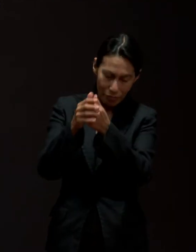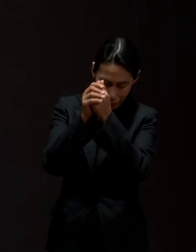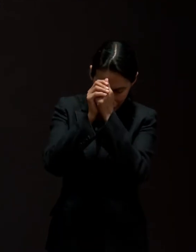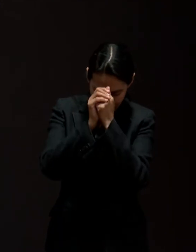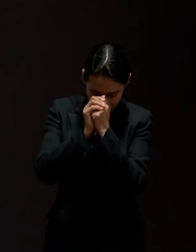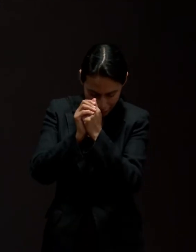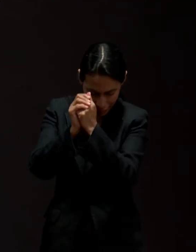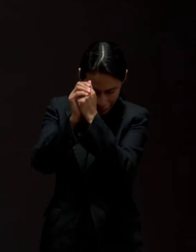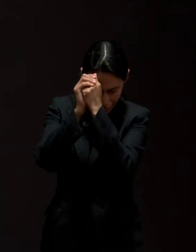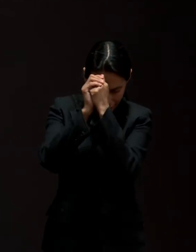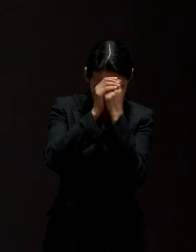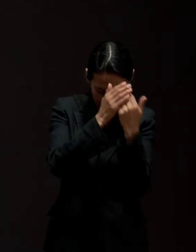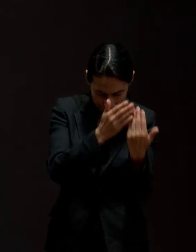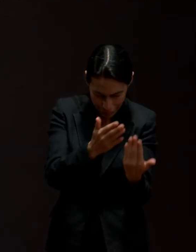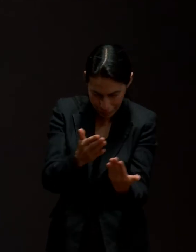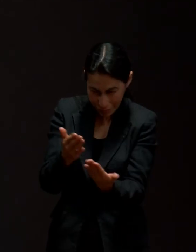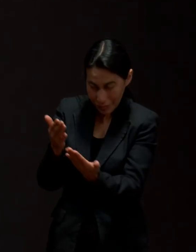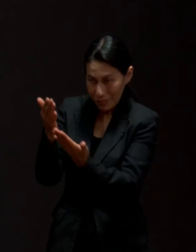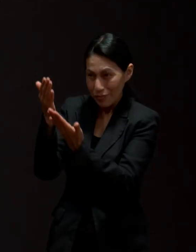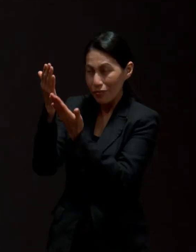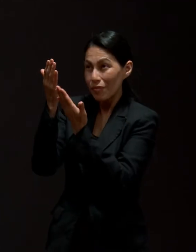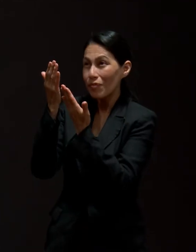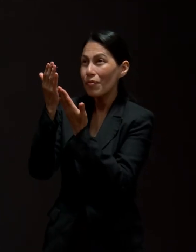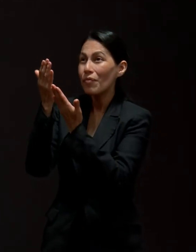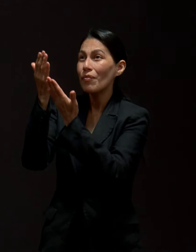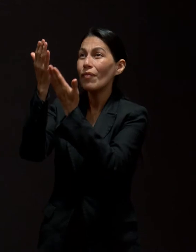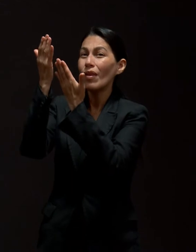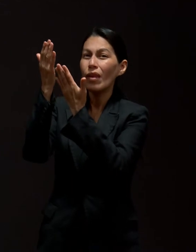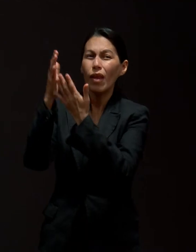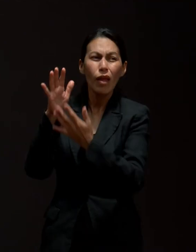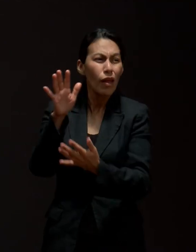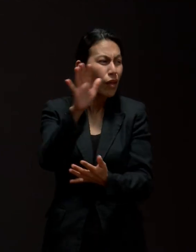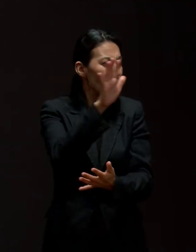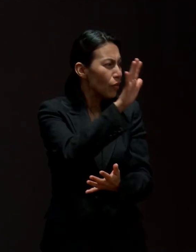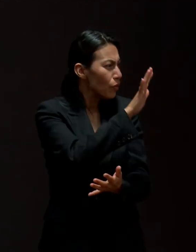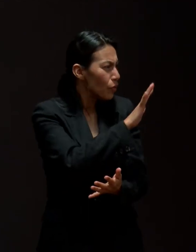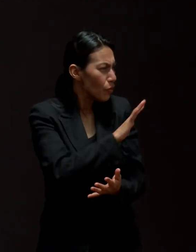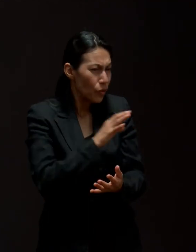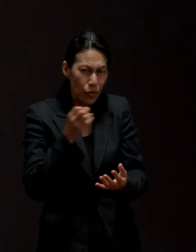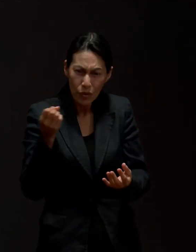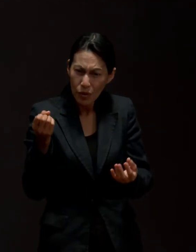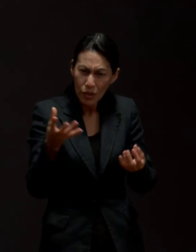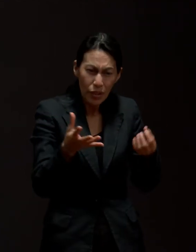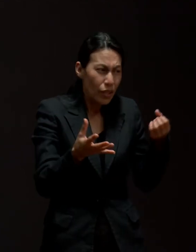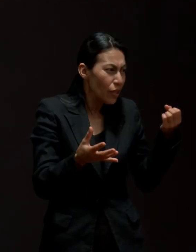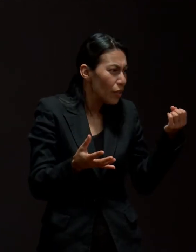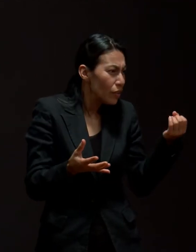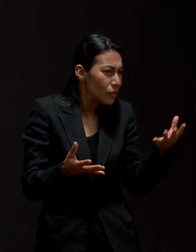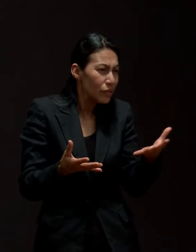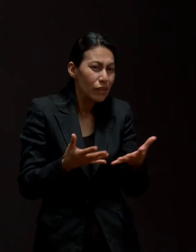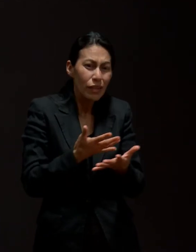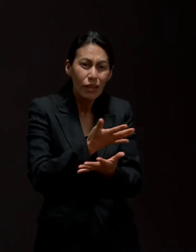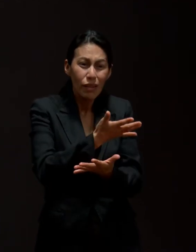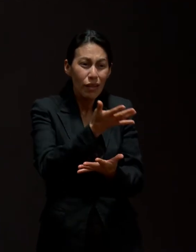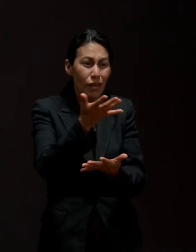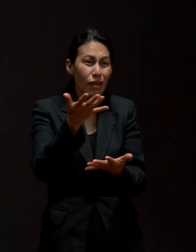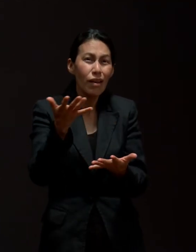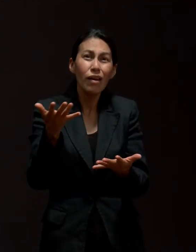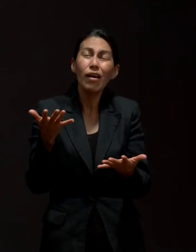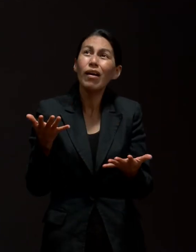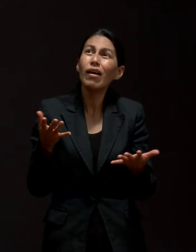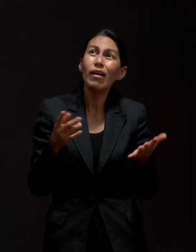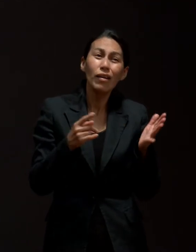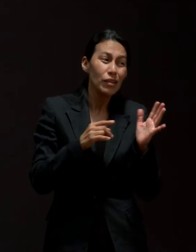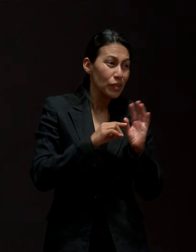son supremas. Cada rincón de la